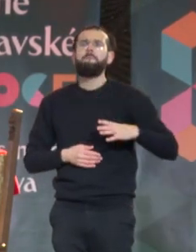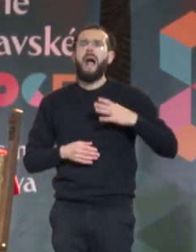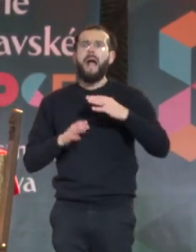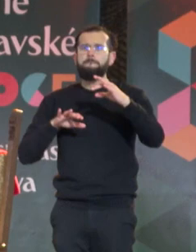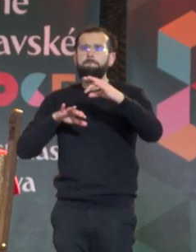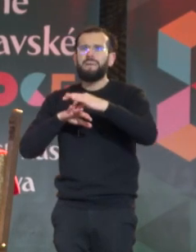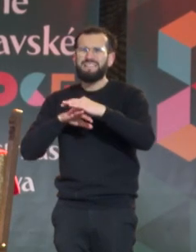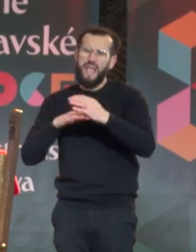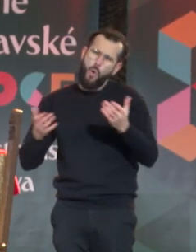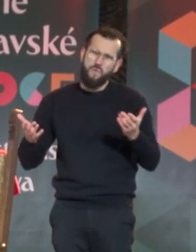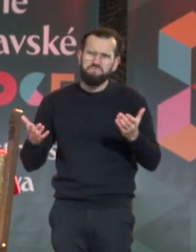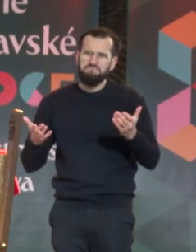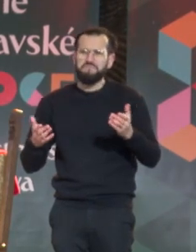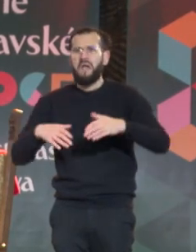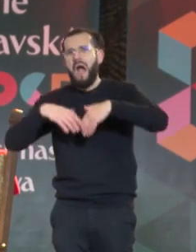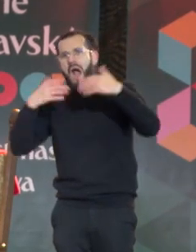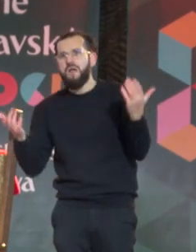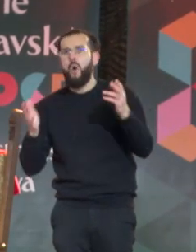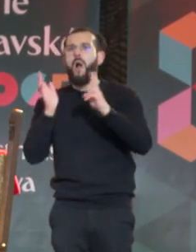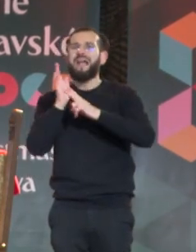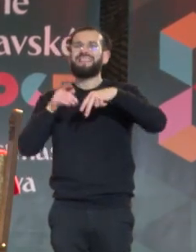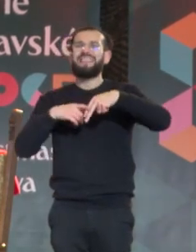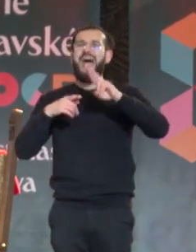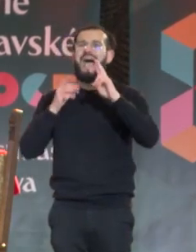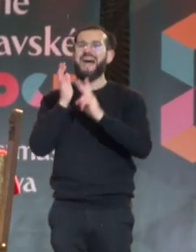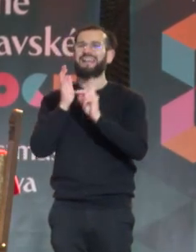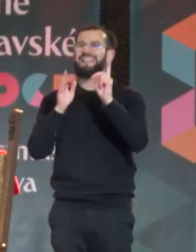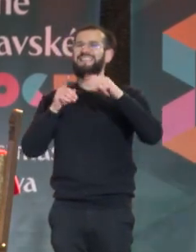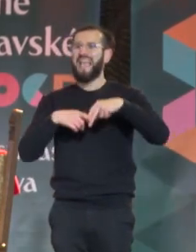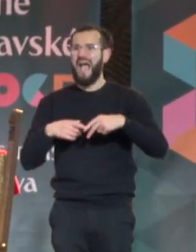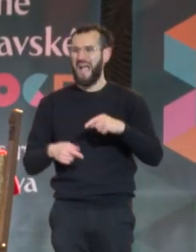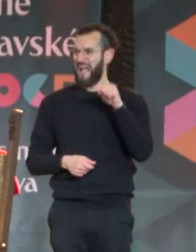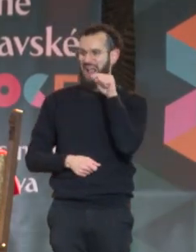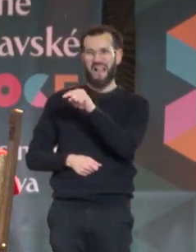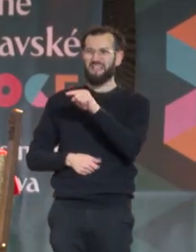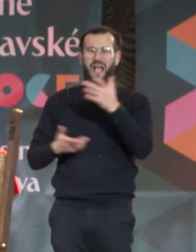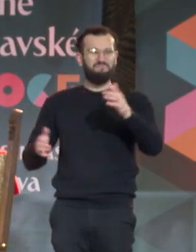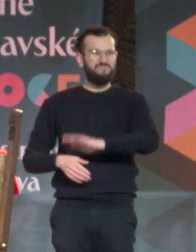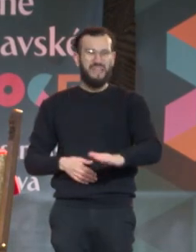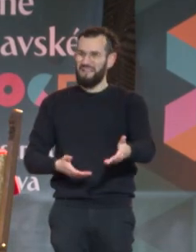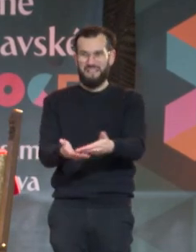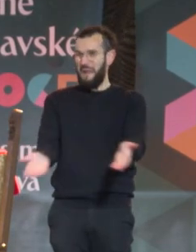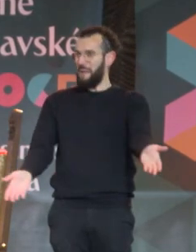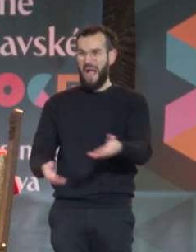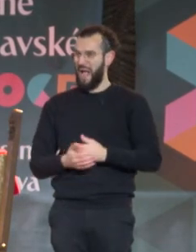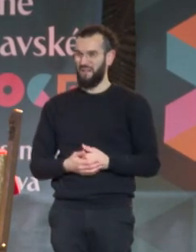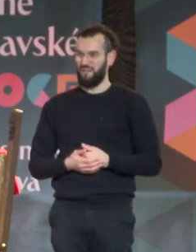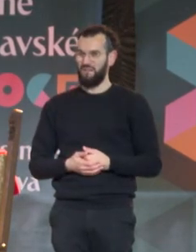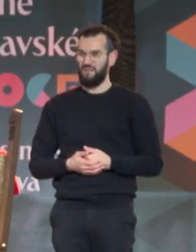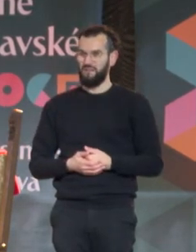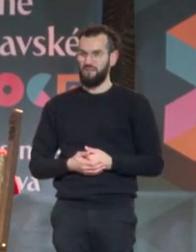vypracované. Alebo ako kroniky Narnie, akurát v mýtoch nie sú skoro žiadne deti. A keď